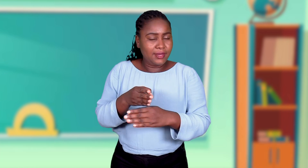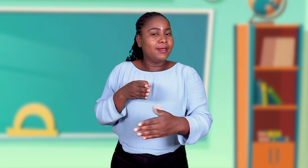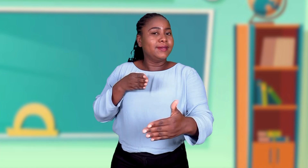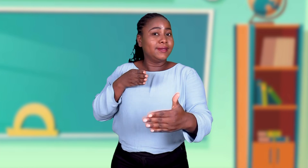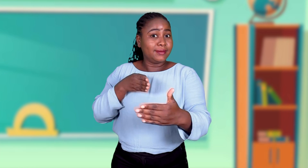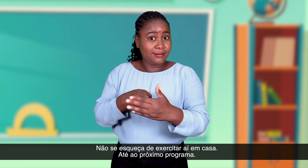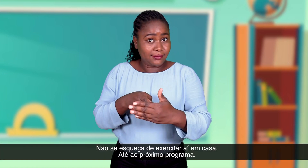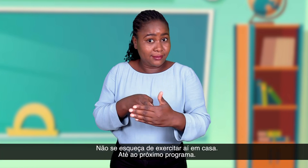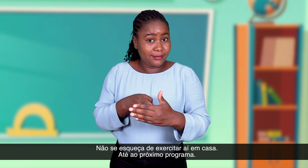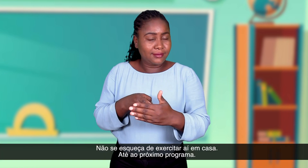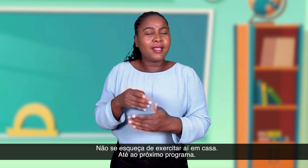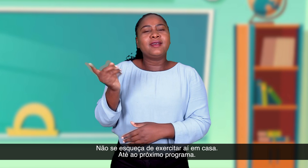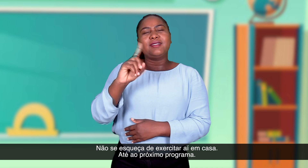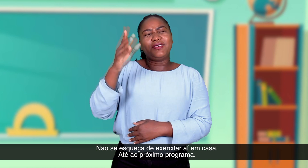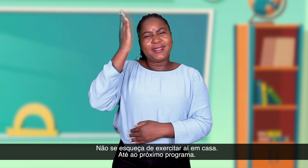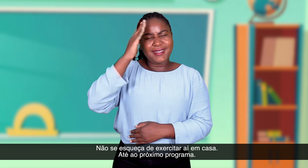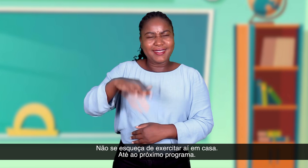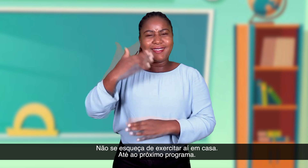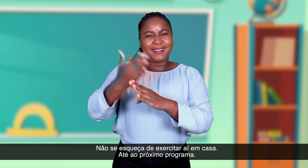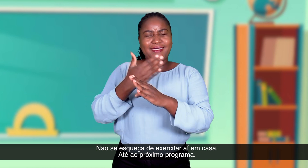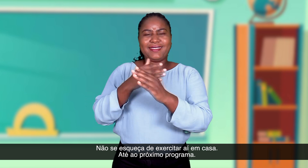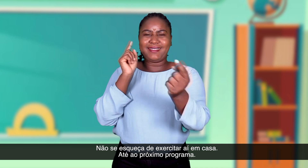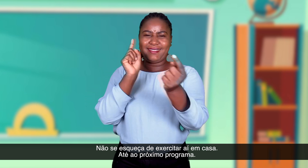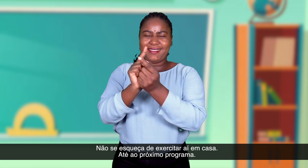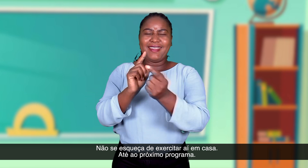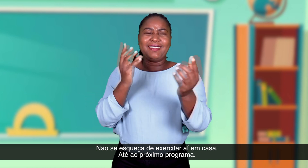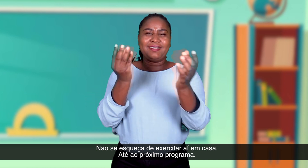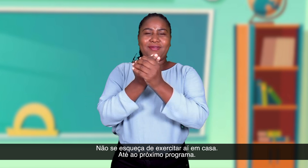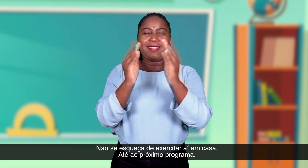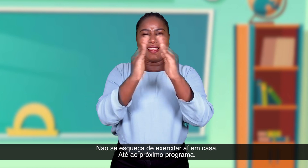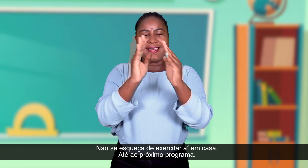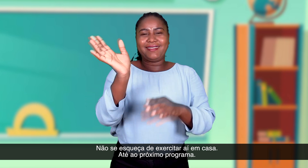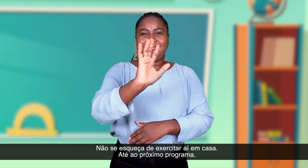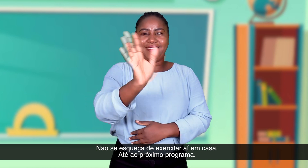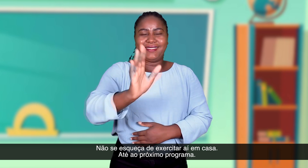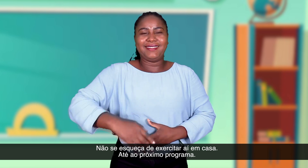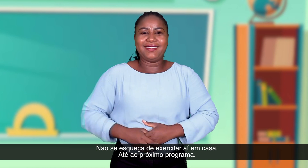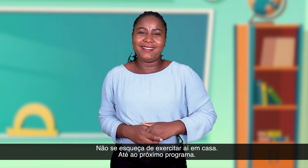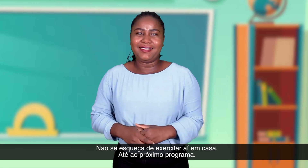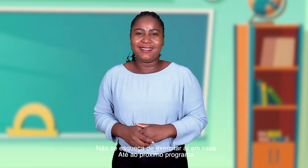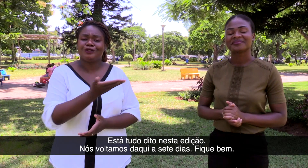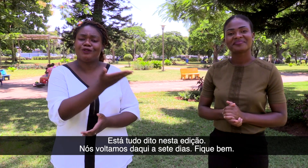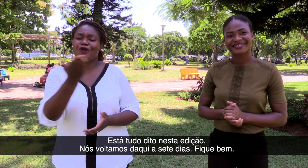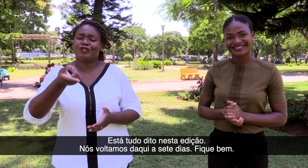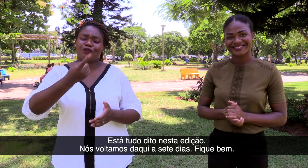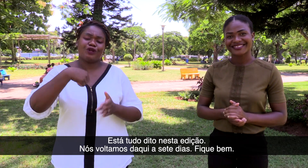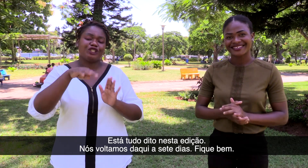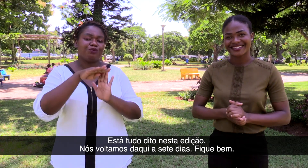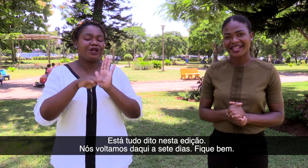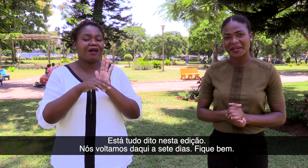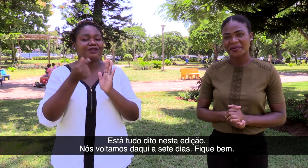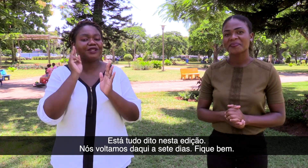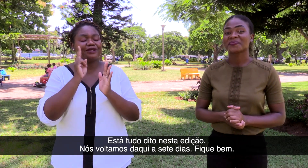inacessível. Não se esqueça de exercitar aí em casa. Até ao próximo programa. Está tudo